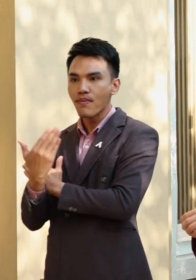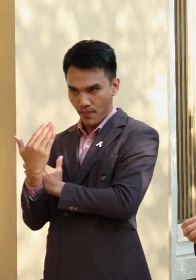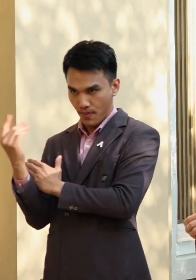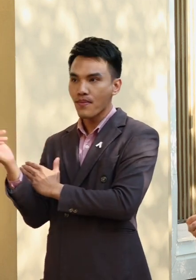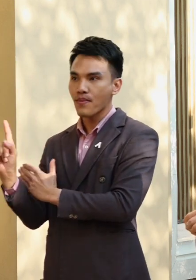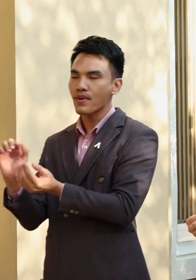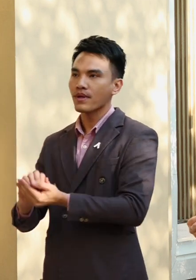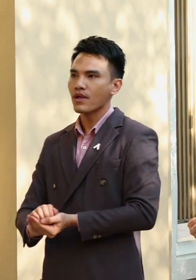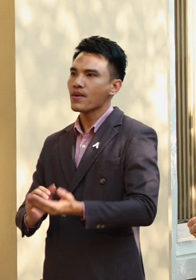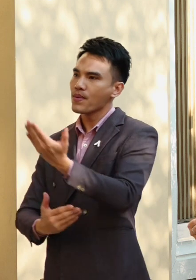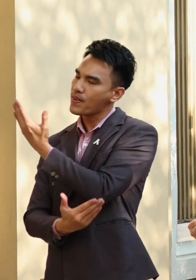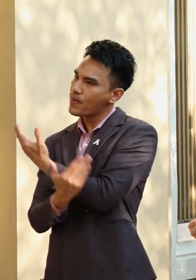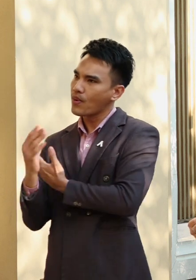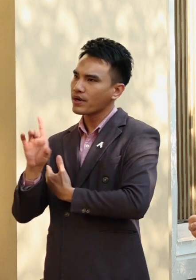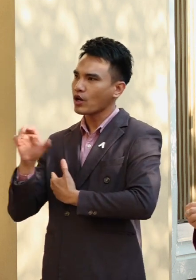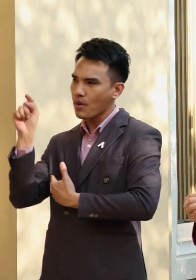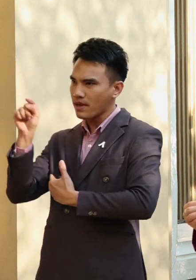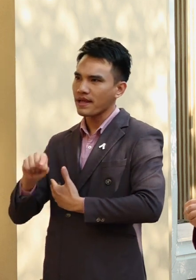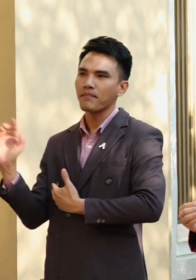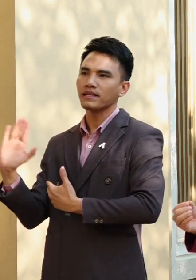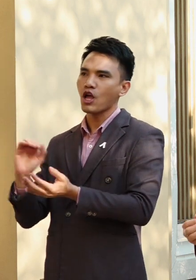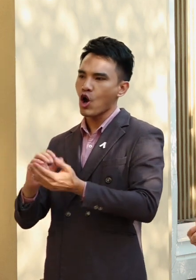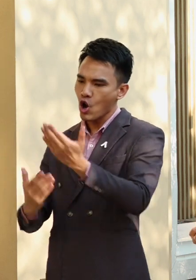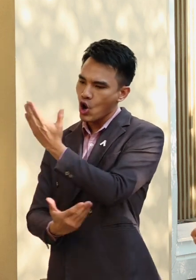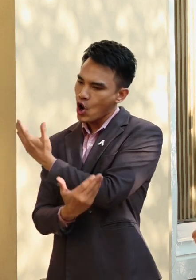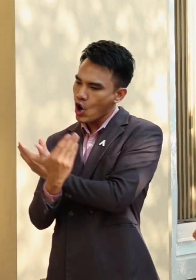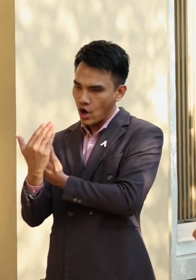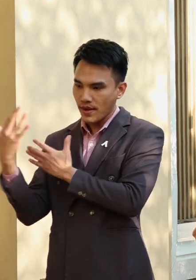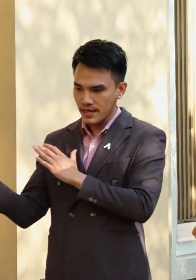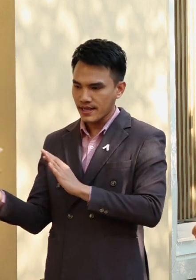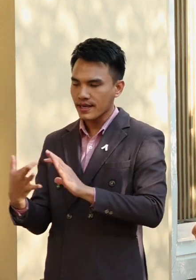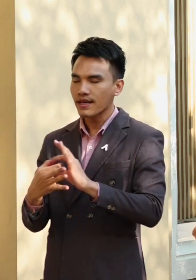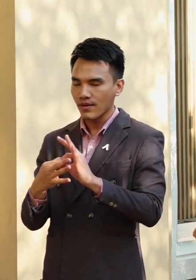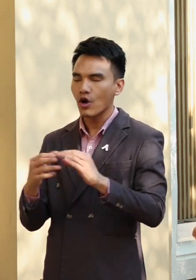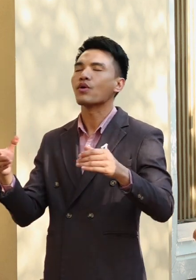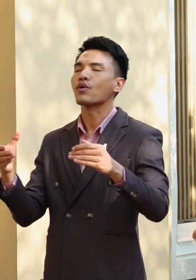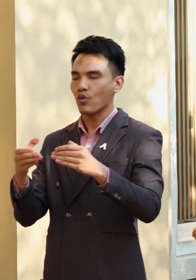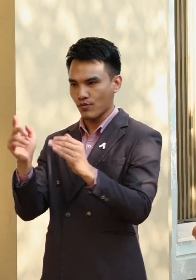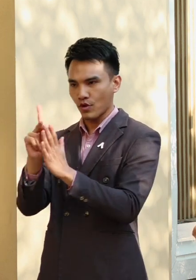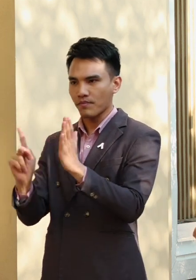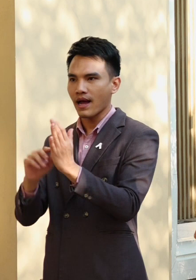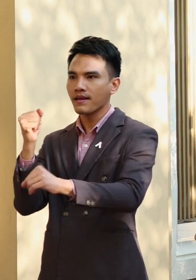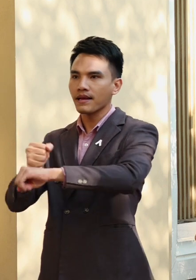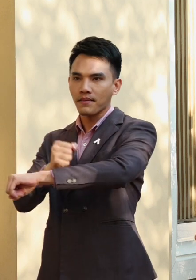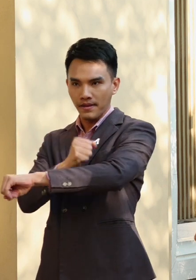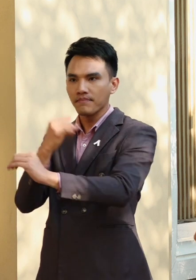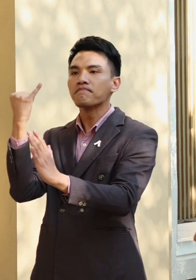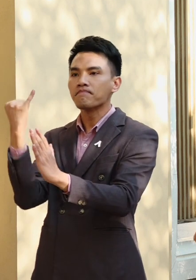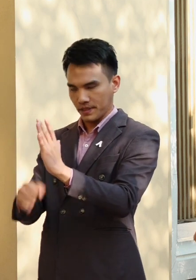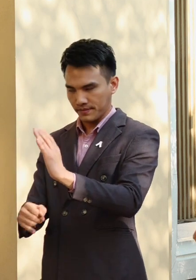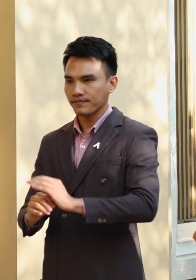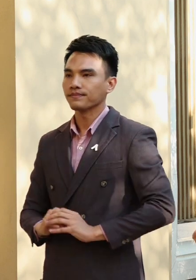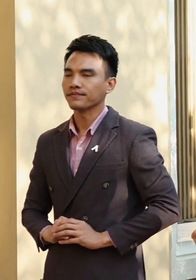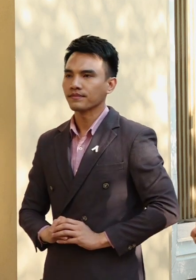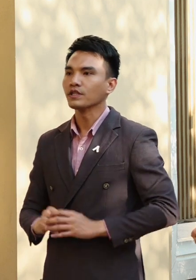ามีโอกาสนะครับไม่ได้ยืนยันว่า 100% ว่ามีโอกาสจะเข้าไปเกี่ยวข้องกับกระบวนการค้ามนุษย์ได้ถ้าเป็นในกรณีของคนต่างชา